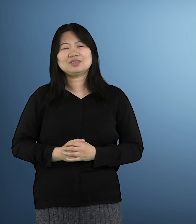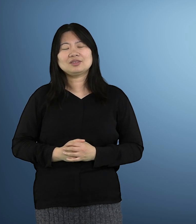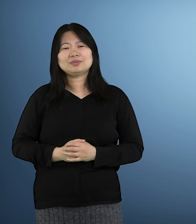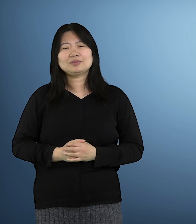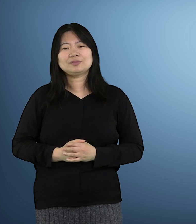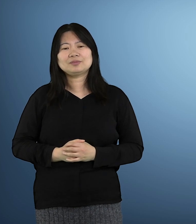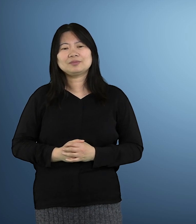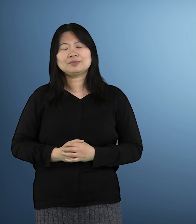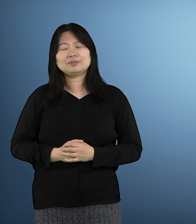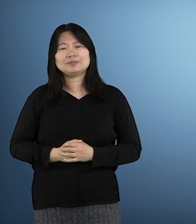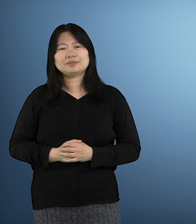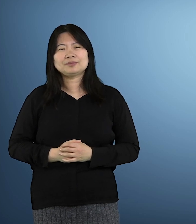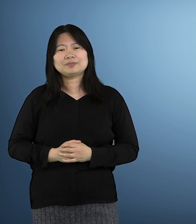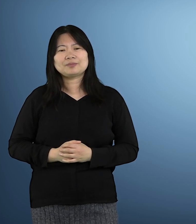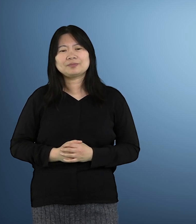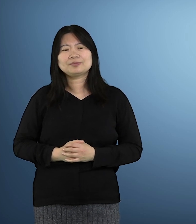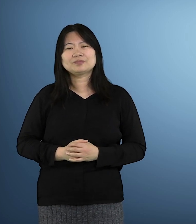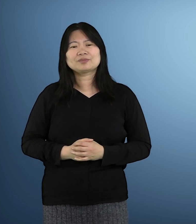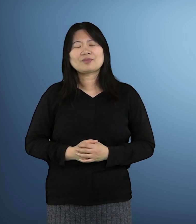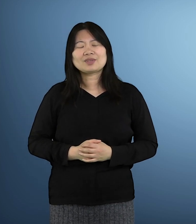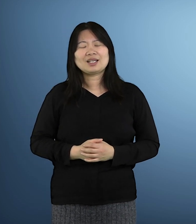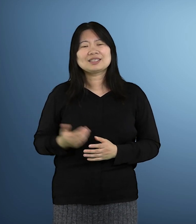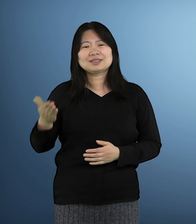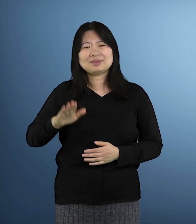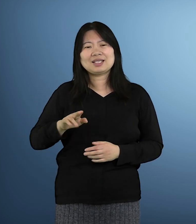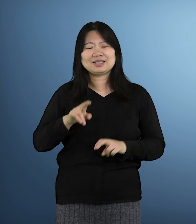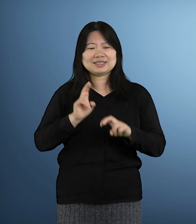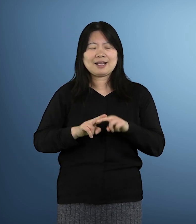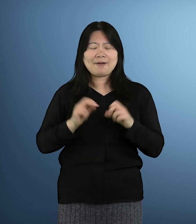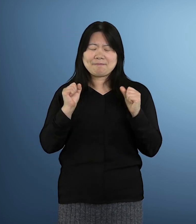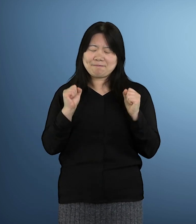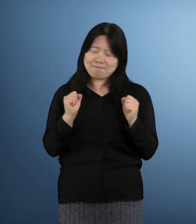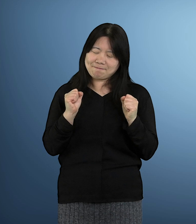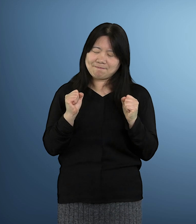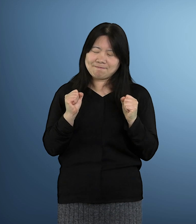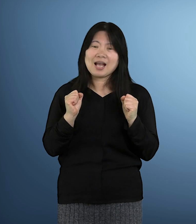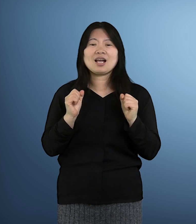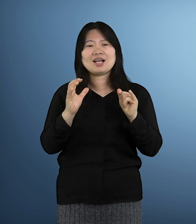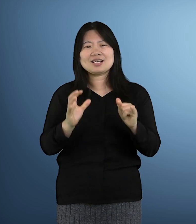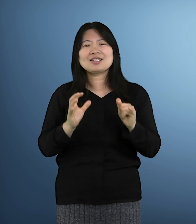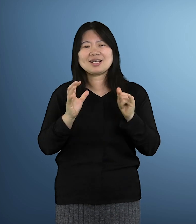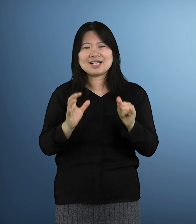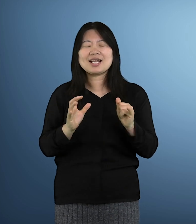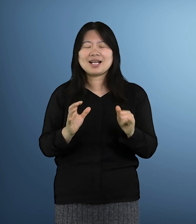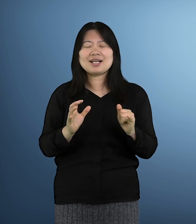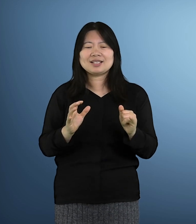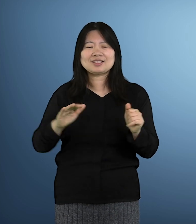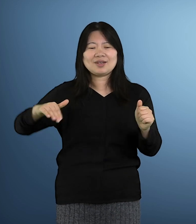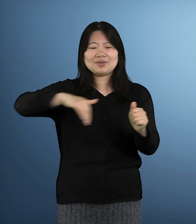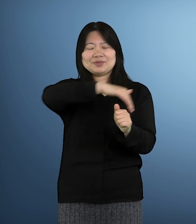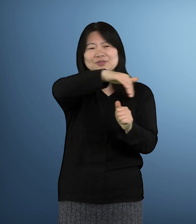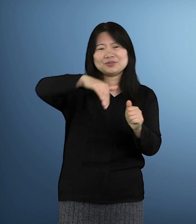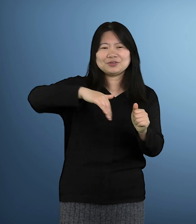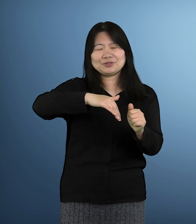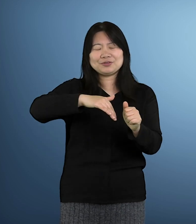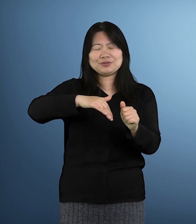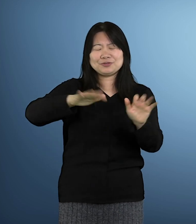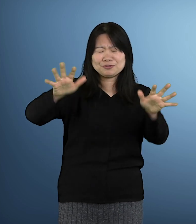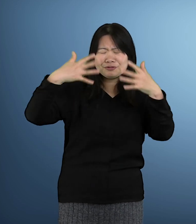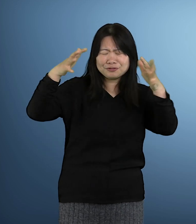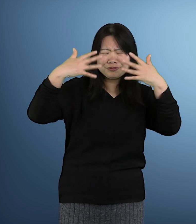지금 그 자리에 버티고 서서 이 세상의 조류와 세상의